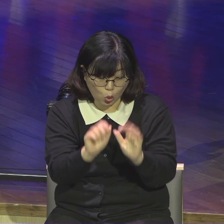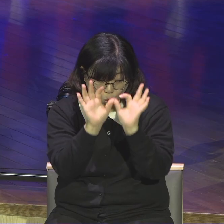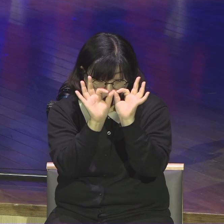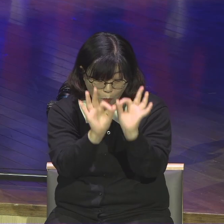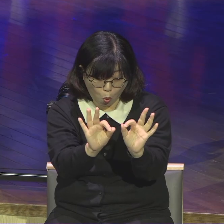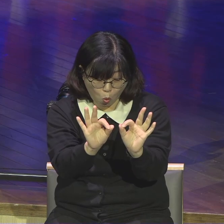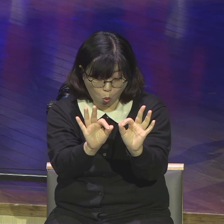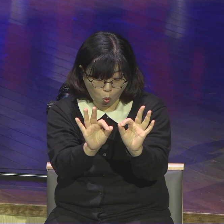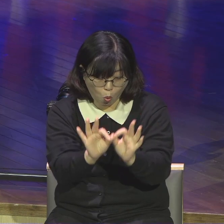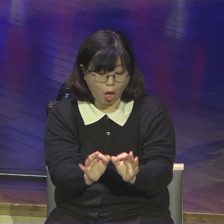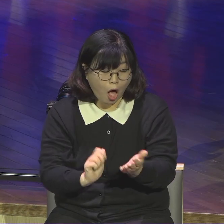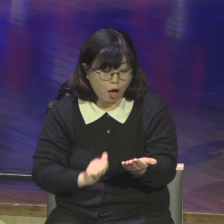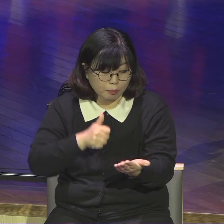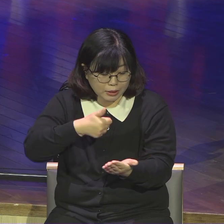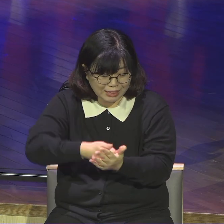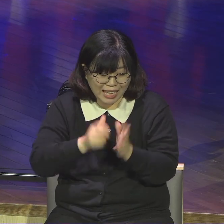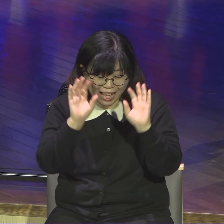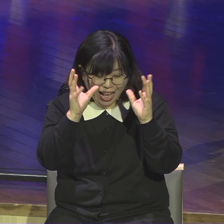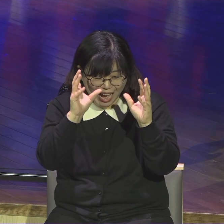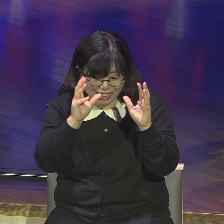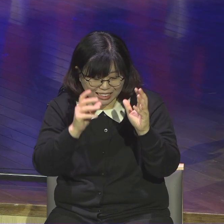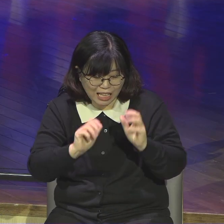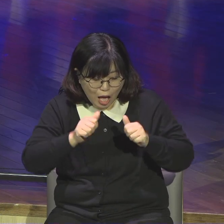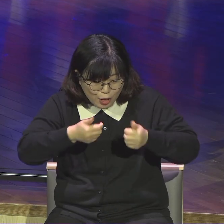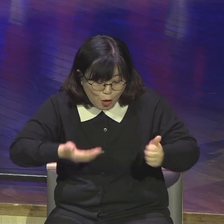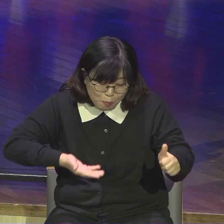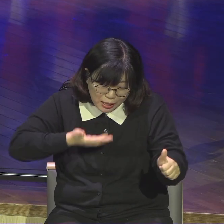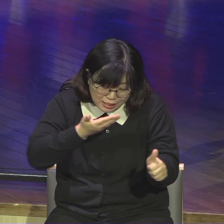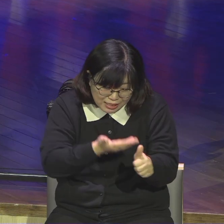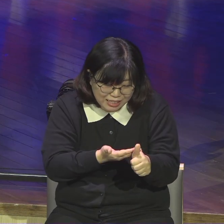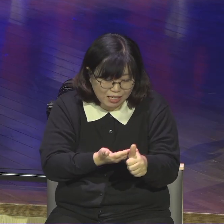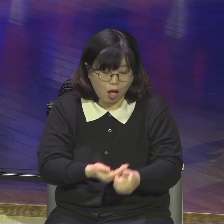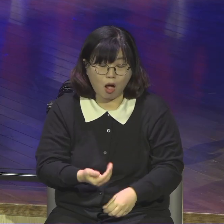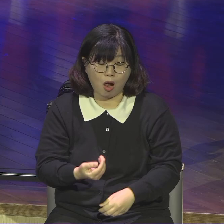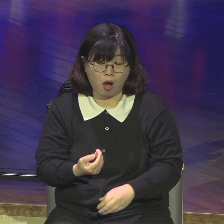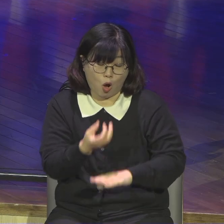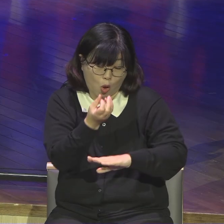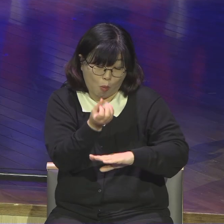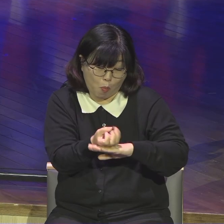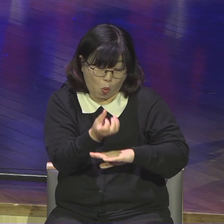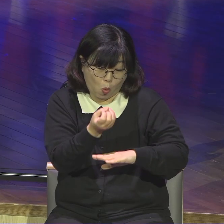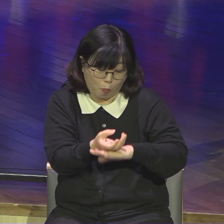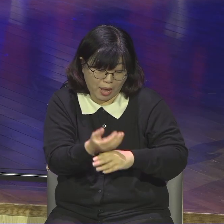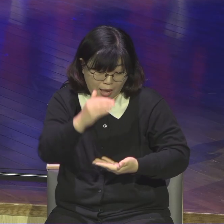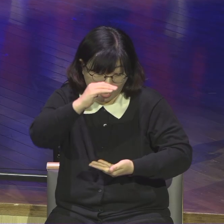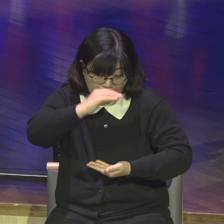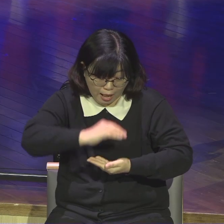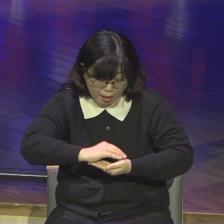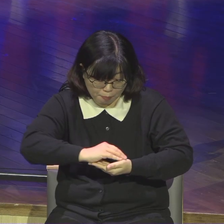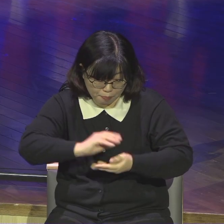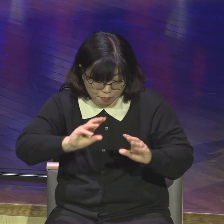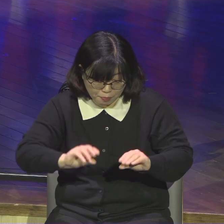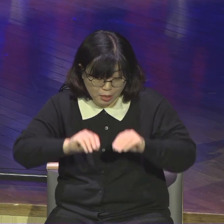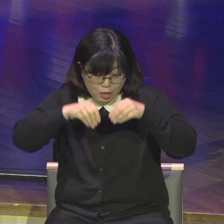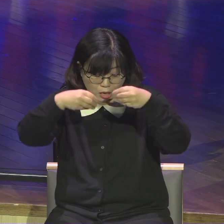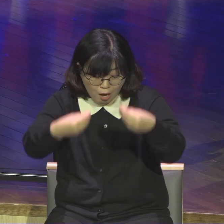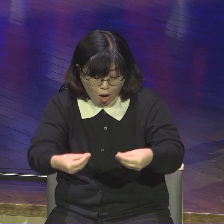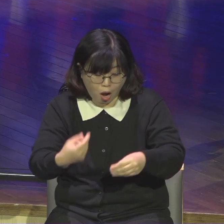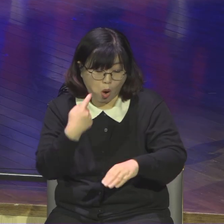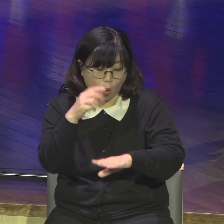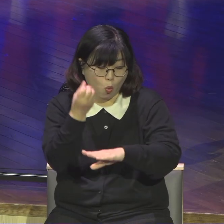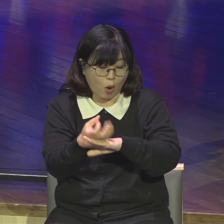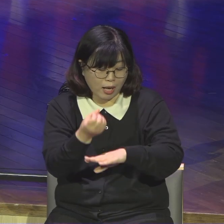보고 엎드려 아기께 경배하고 부배합을 열어 황금과